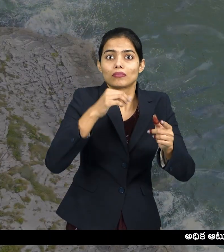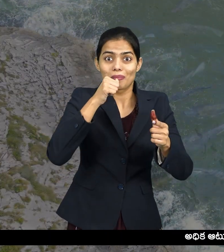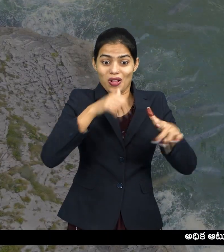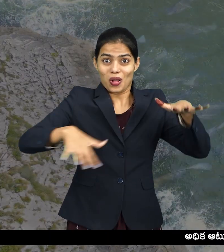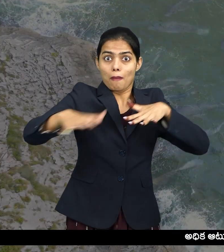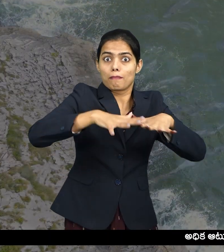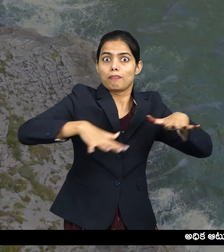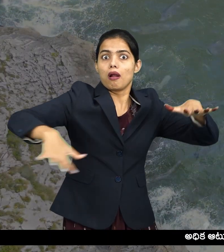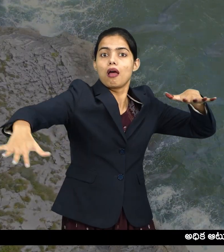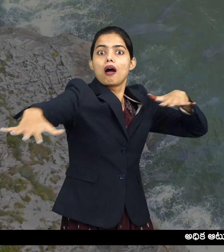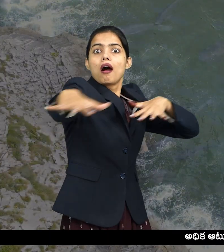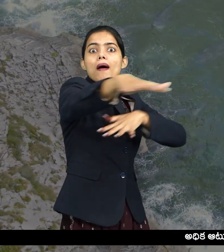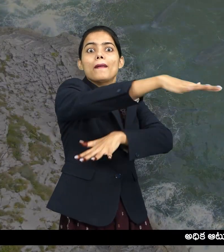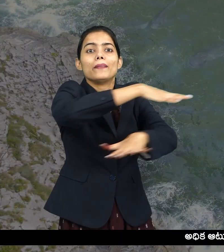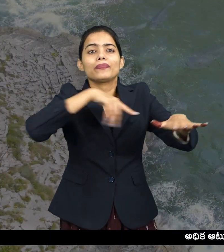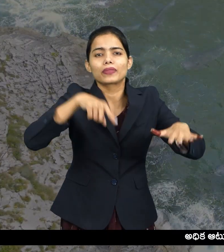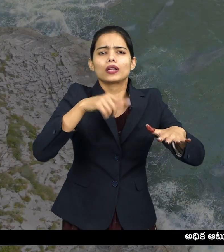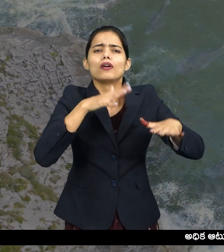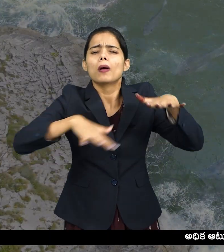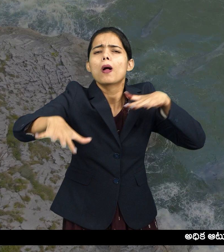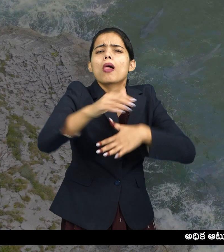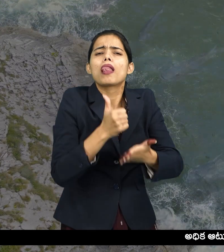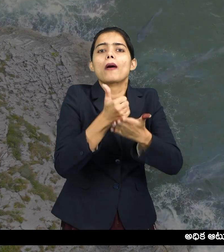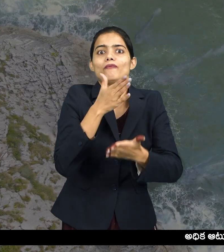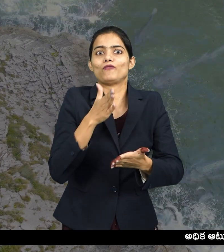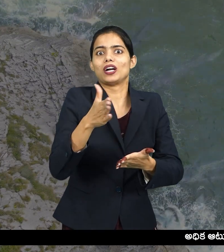అధిక ఆటుపోట్లు ఏర్పడతాయి.